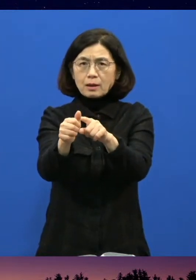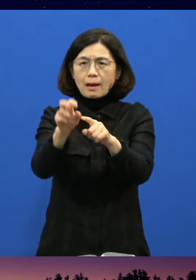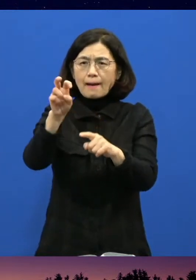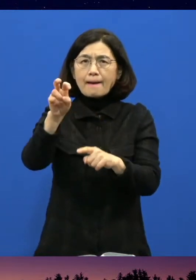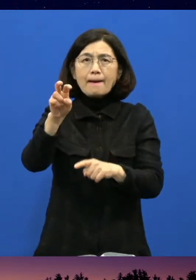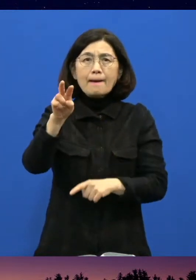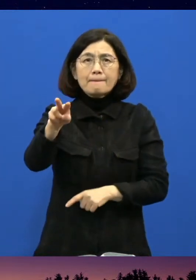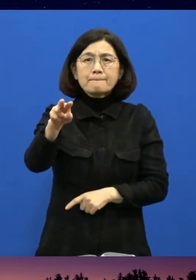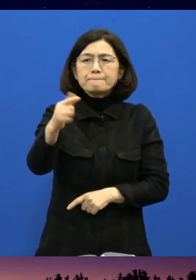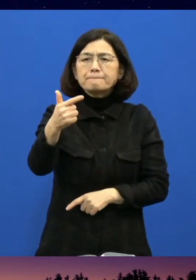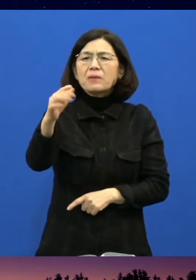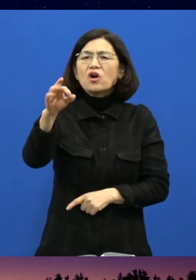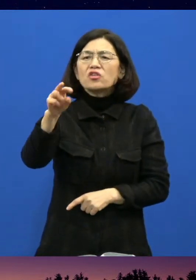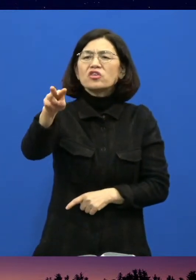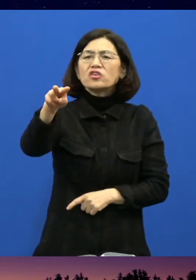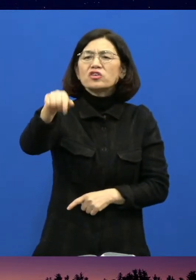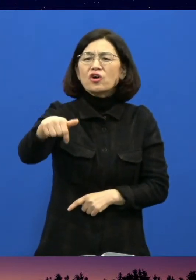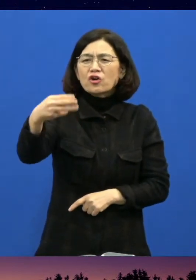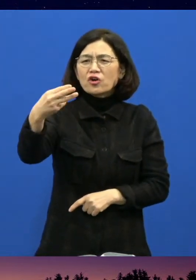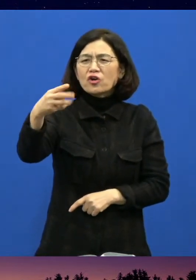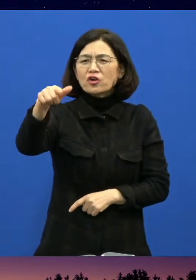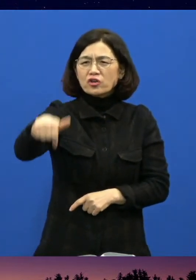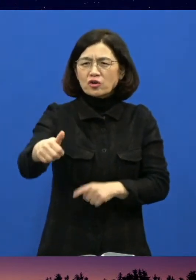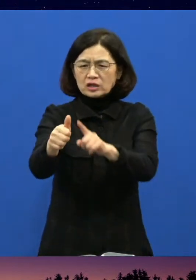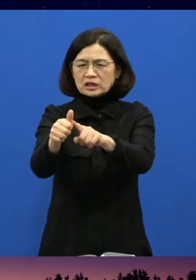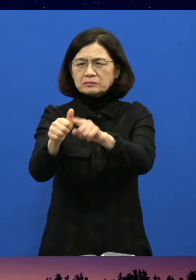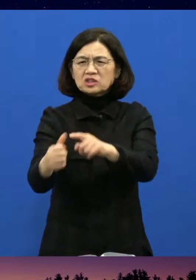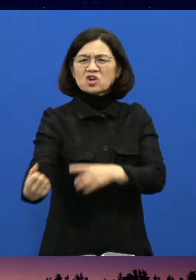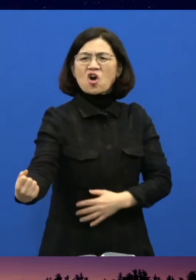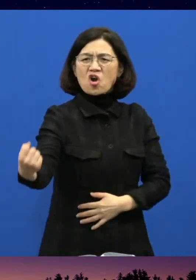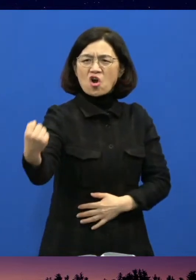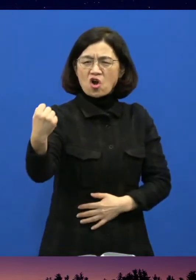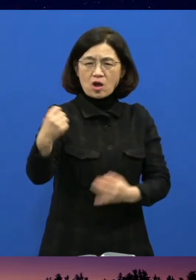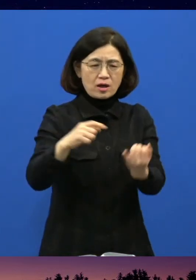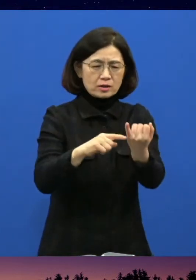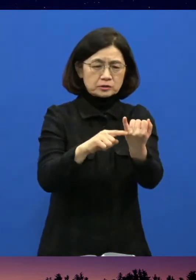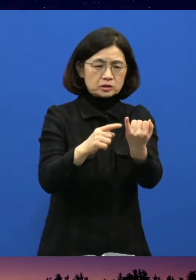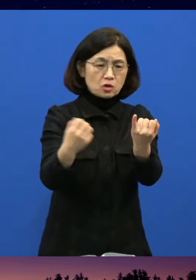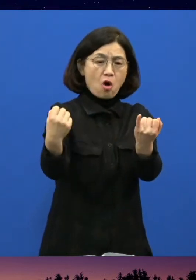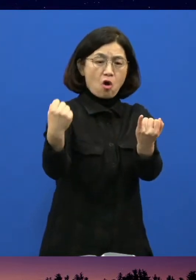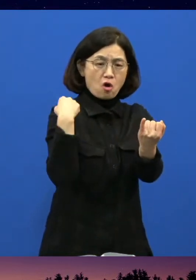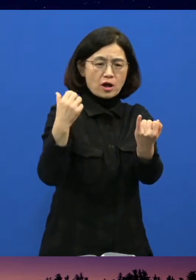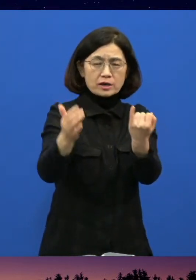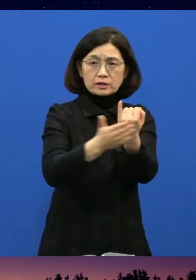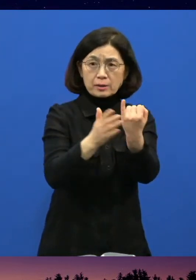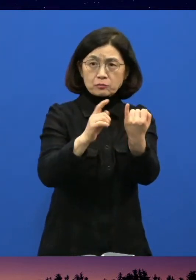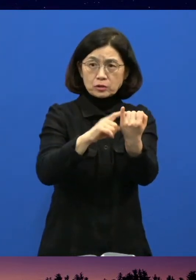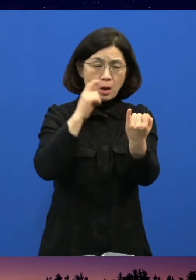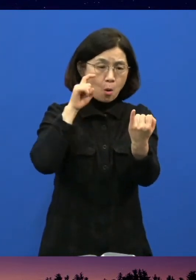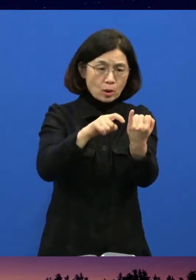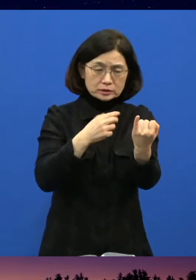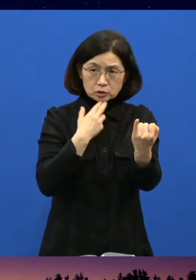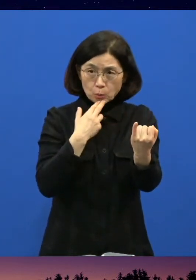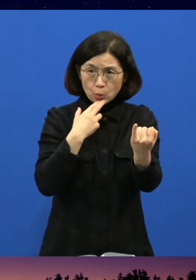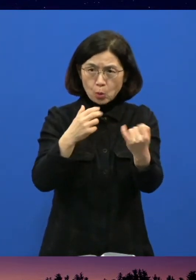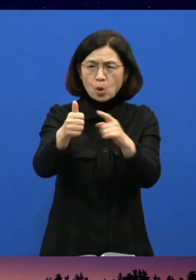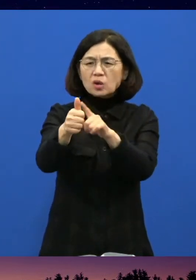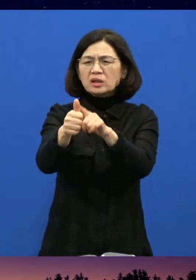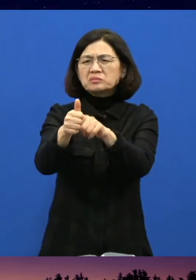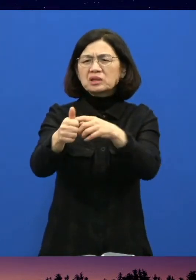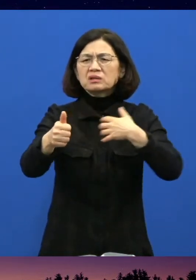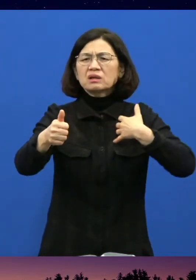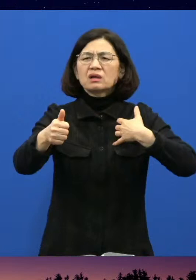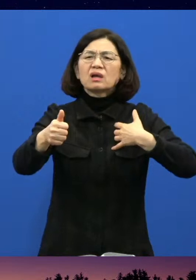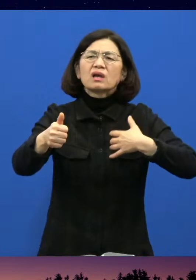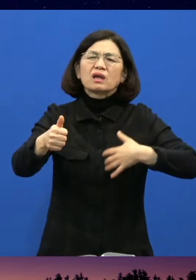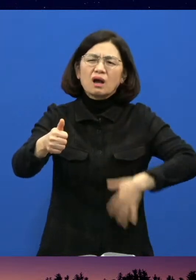면역력이 높은 거예요. 면역력 건강하니까. 약하면 자꾸 소극적이고 생각도 그렇고 활동도 그렇고 몸도